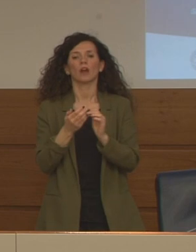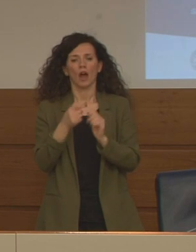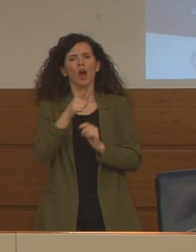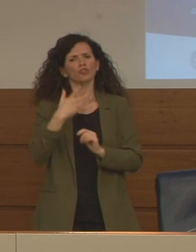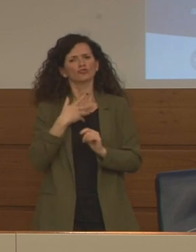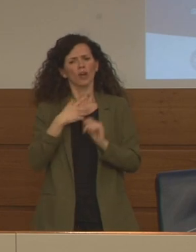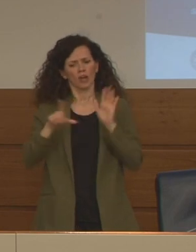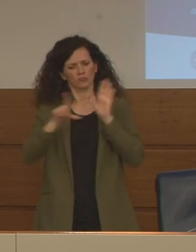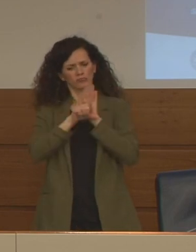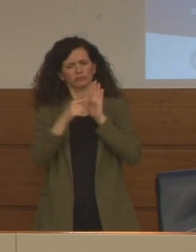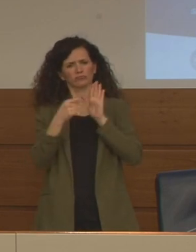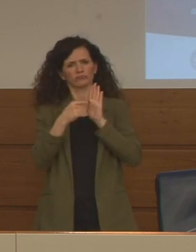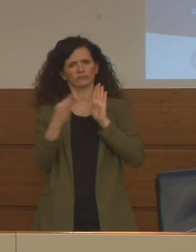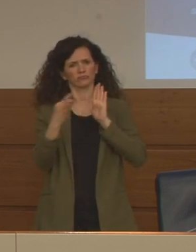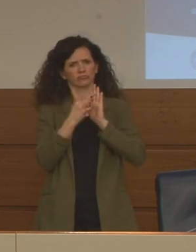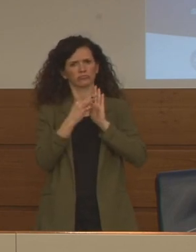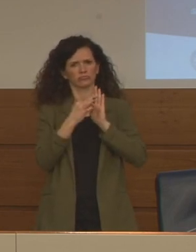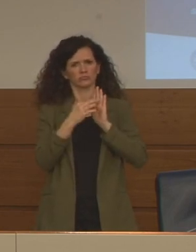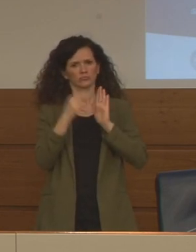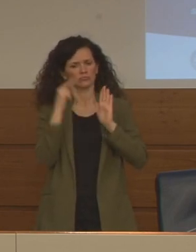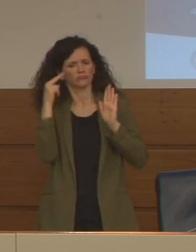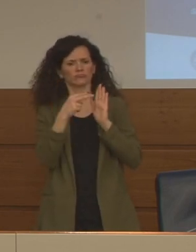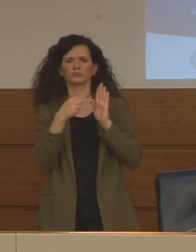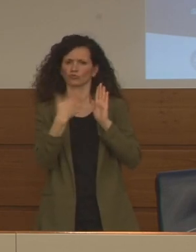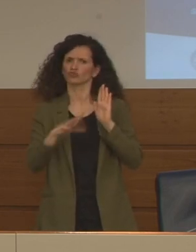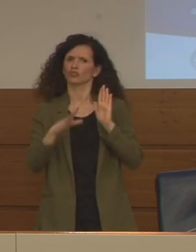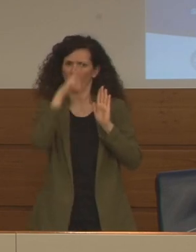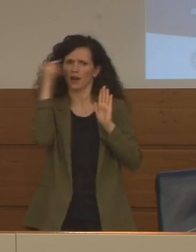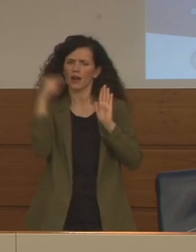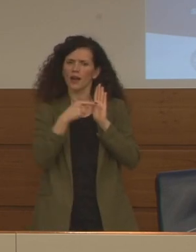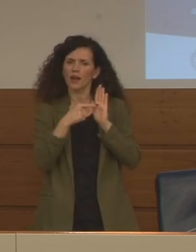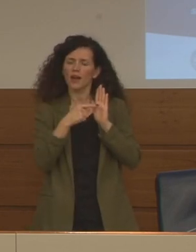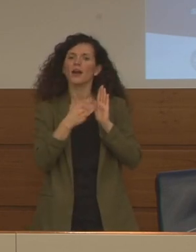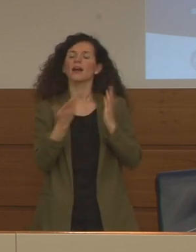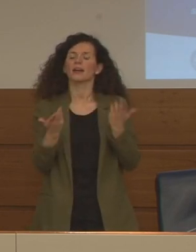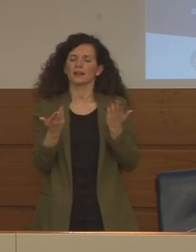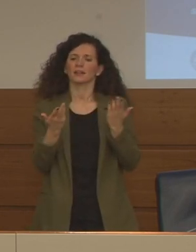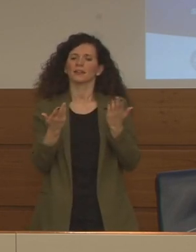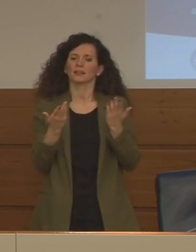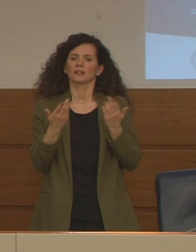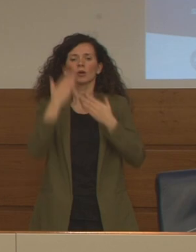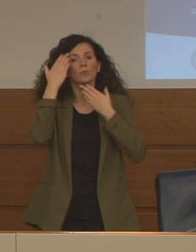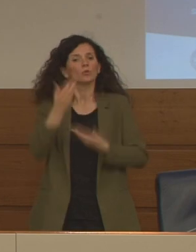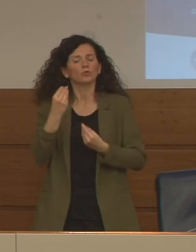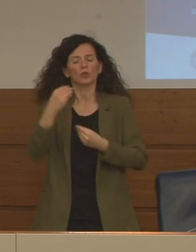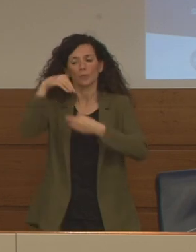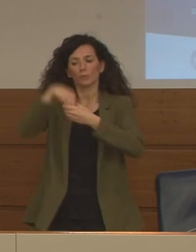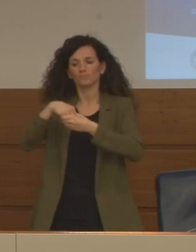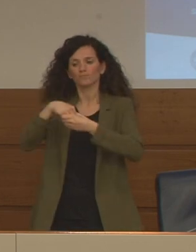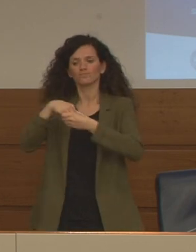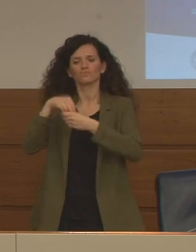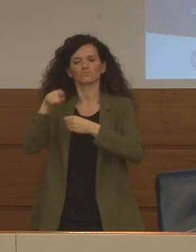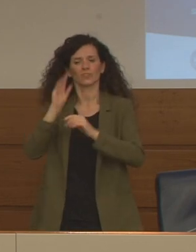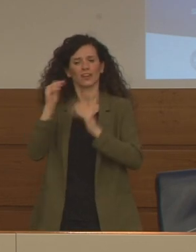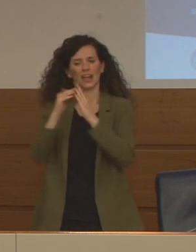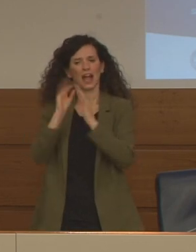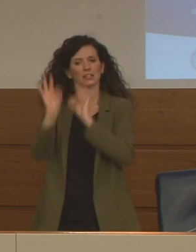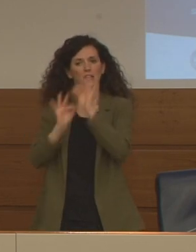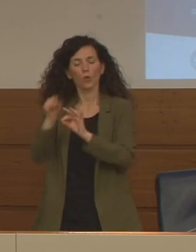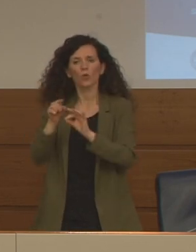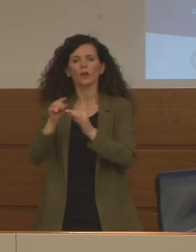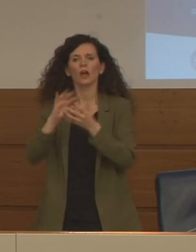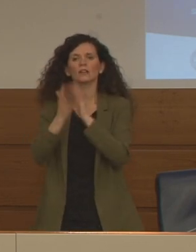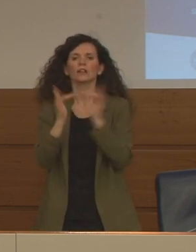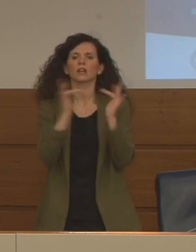fatto che rimangano ovviamente si privi loro dell'affetto anche dei loro cari nelle visite ma questa privazione è una privazione